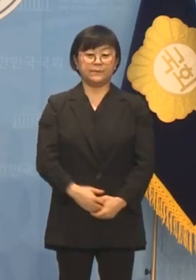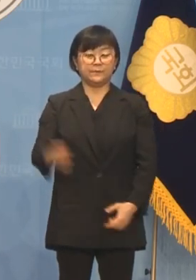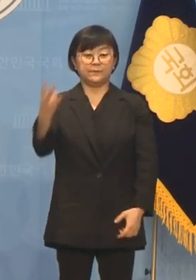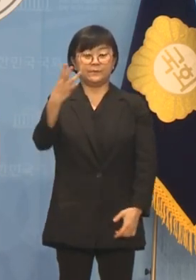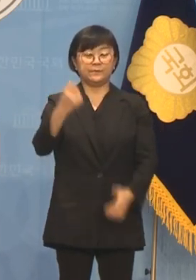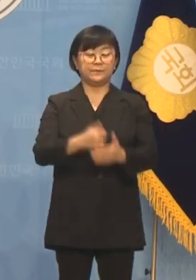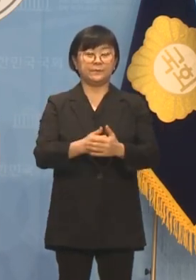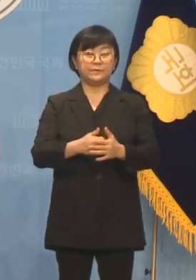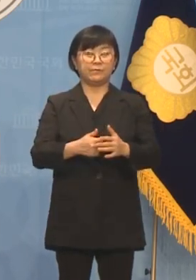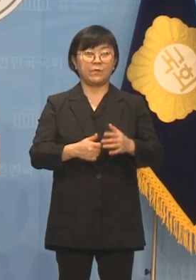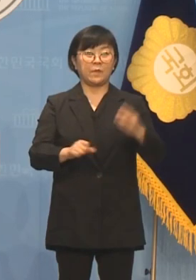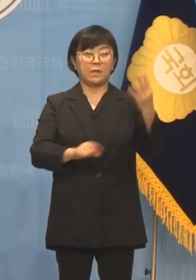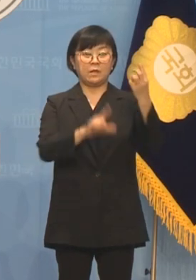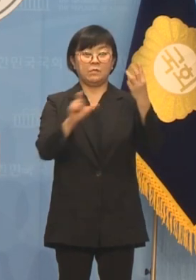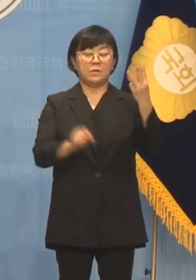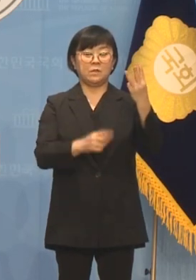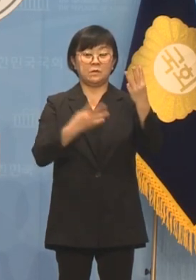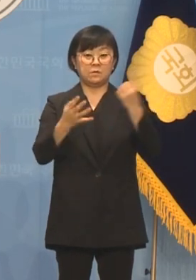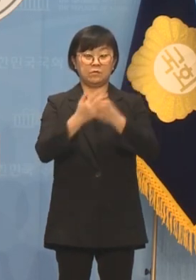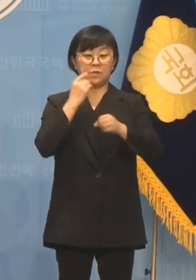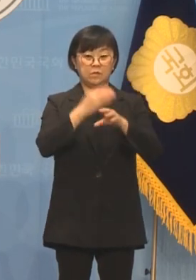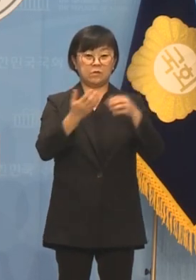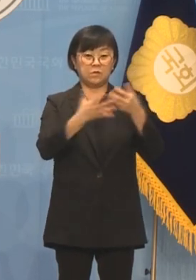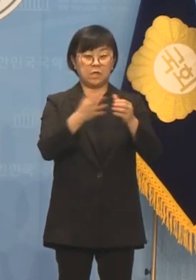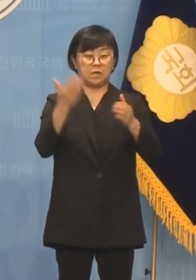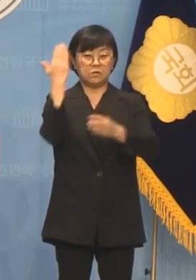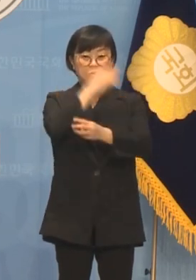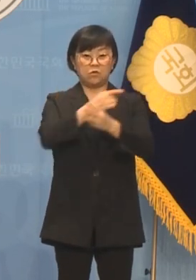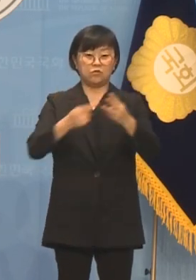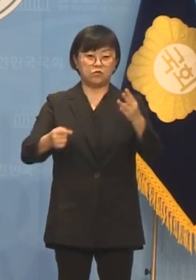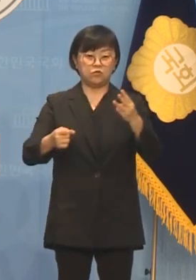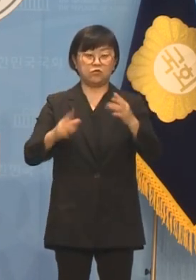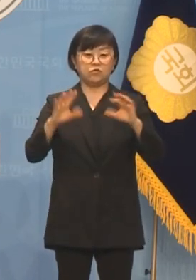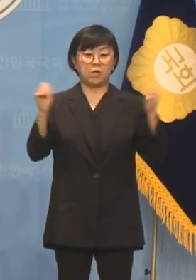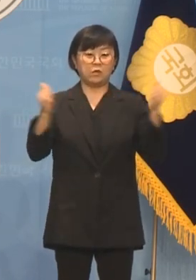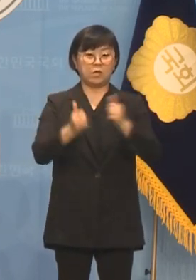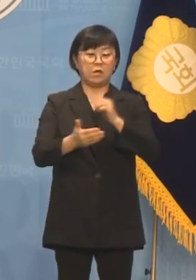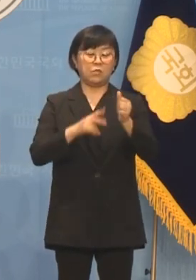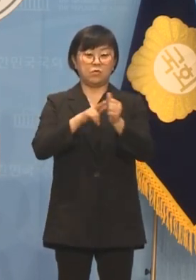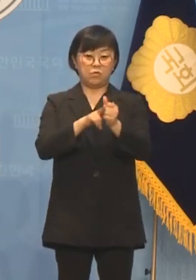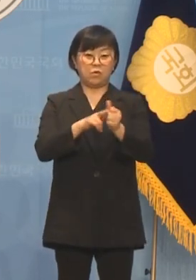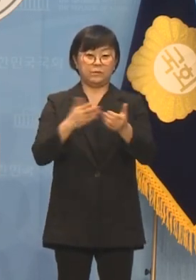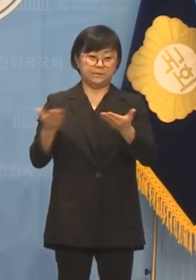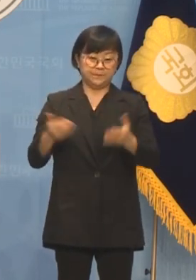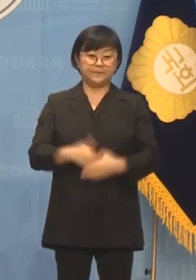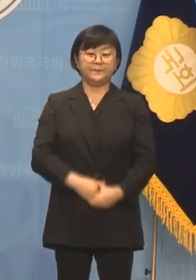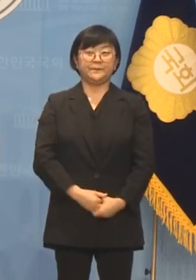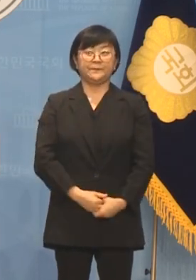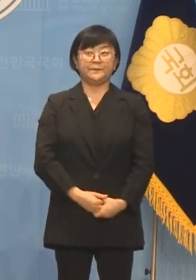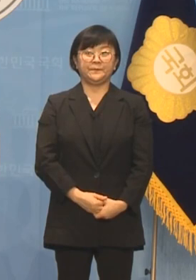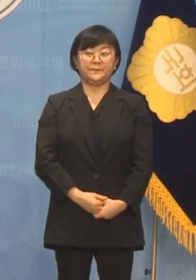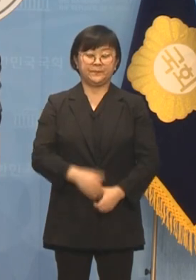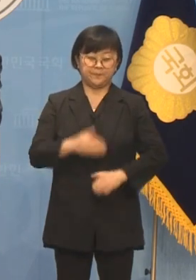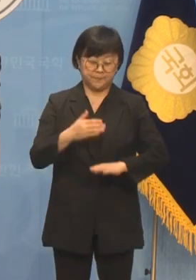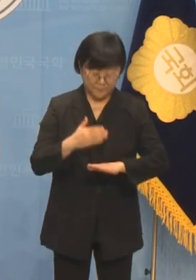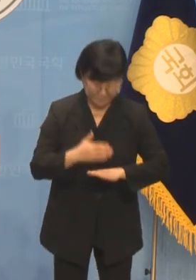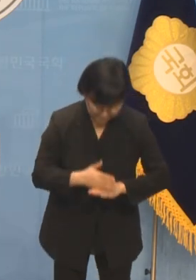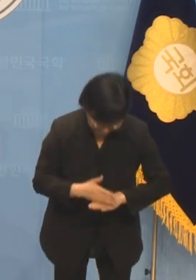2024년 3월 4일 민주당 청주청원 국회의원예비후보 행